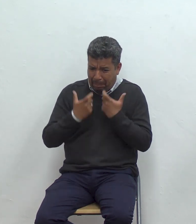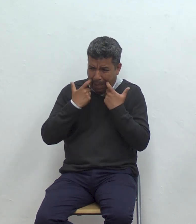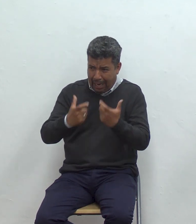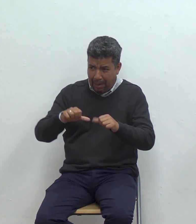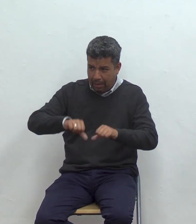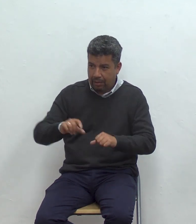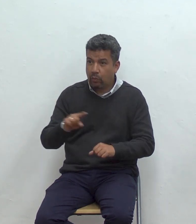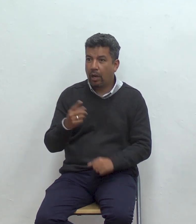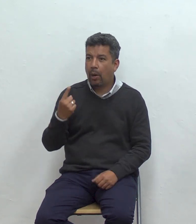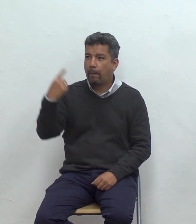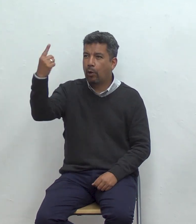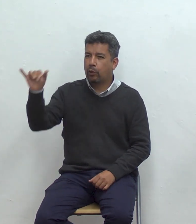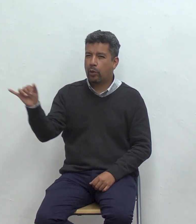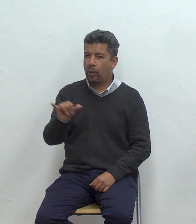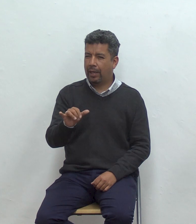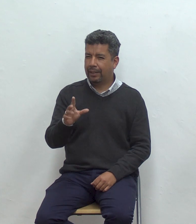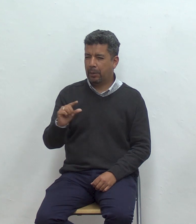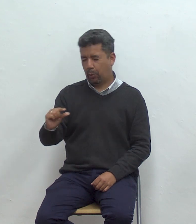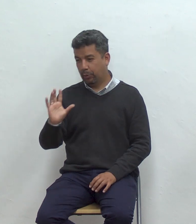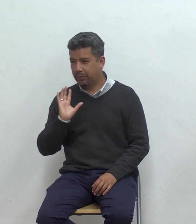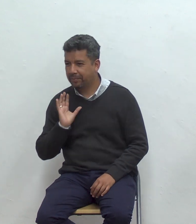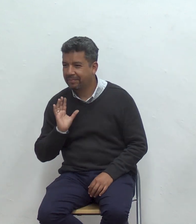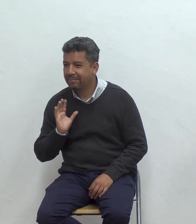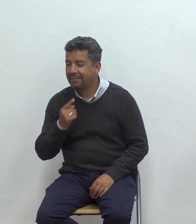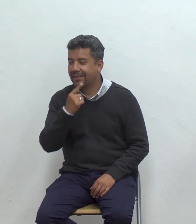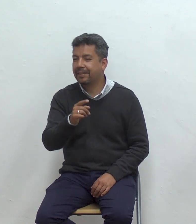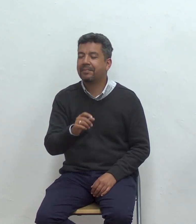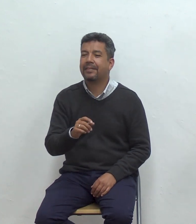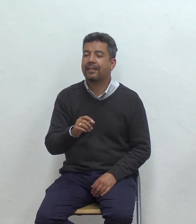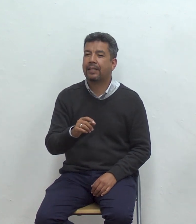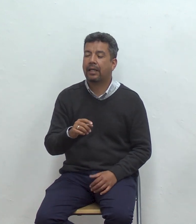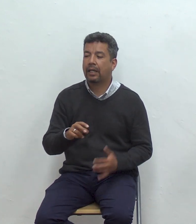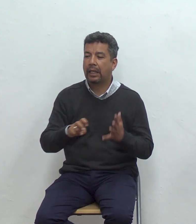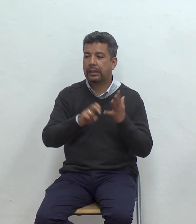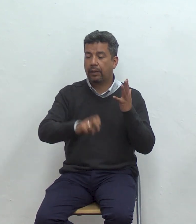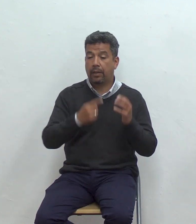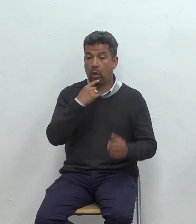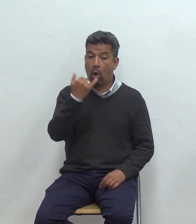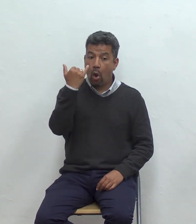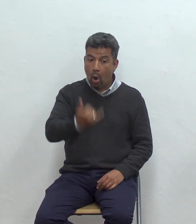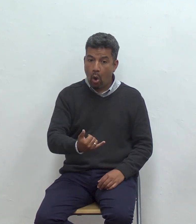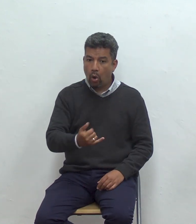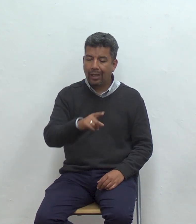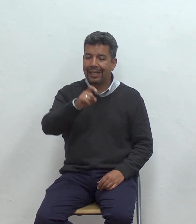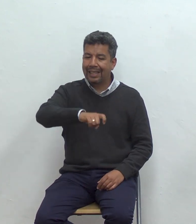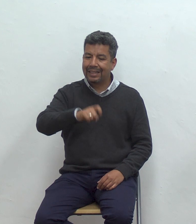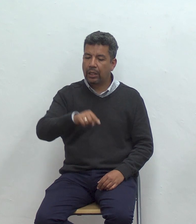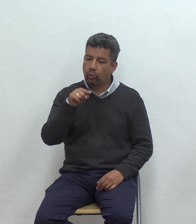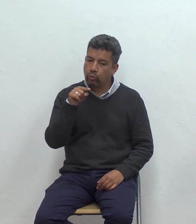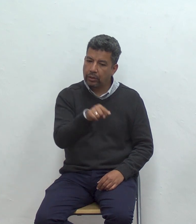Pocos políticos tenemos que lo igualen. Y entonces le dijo, Zaqueo, hoy me es necesario